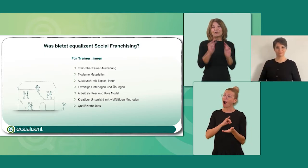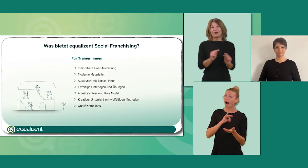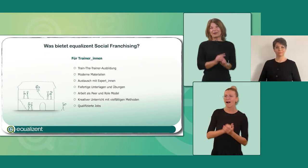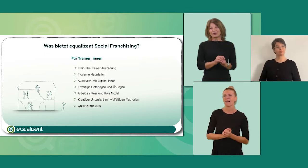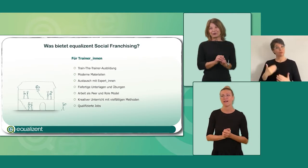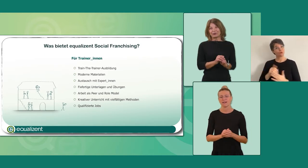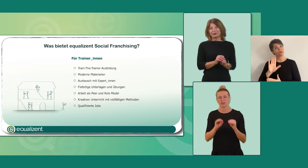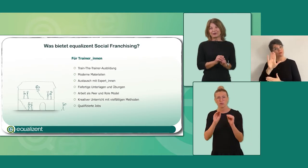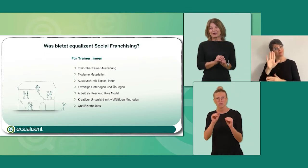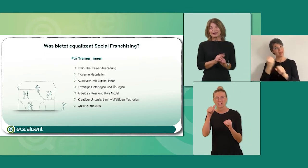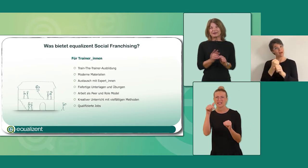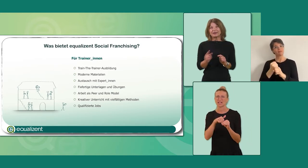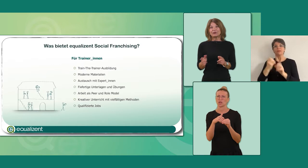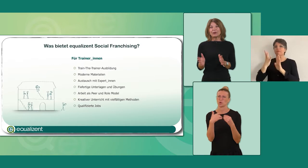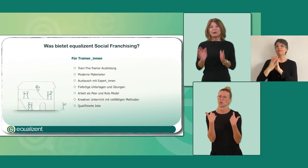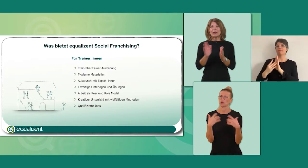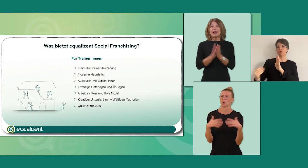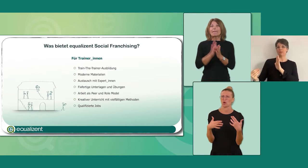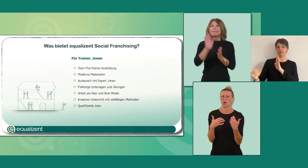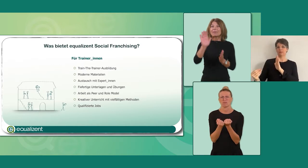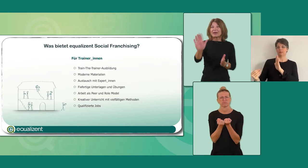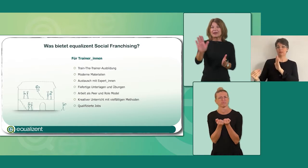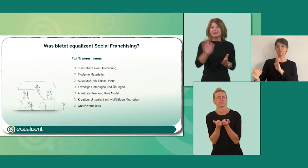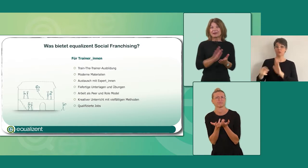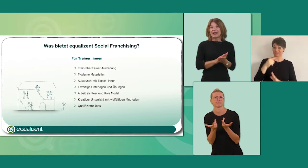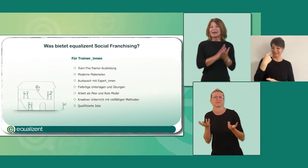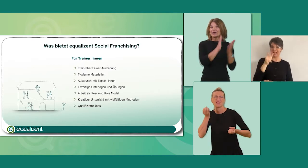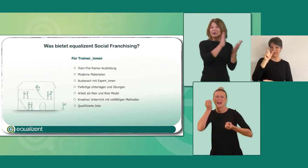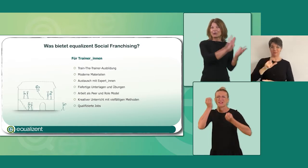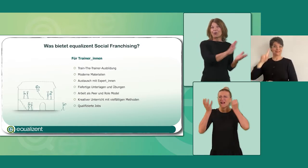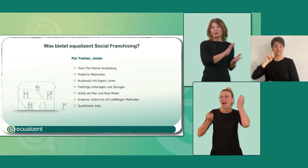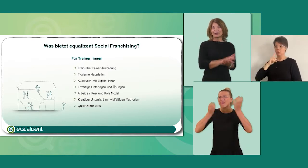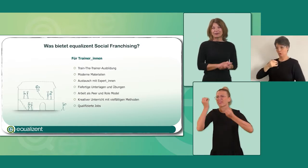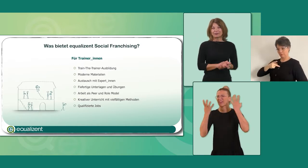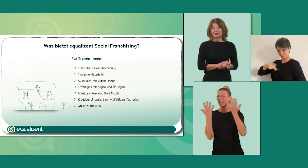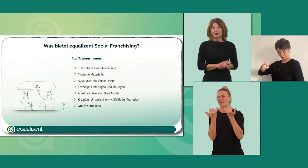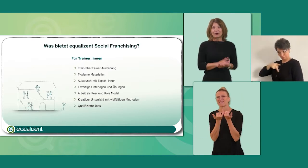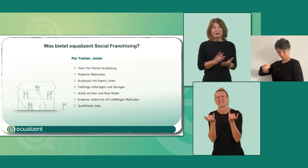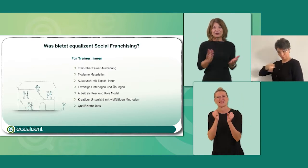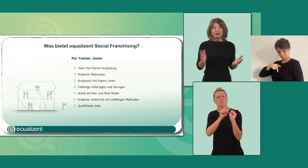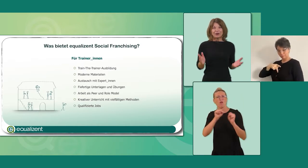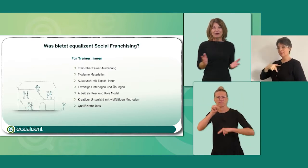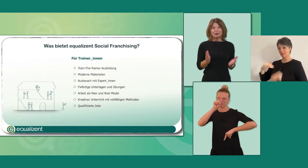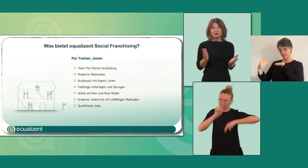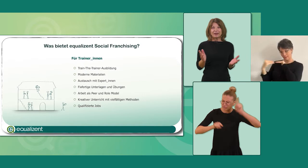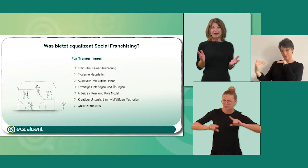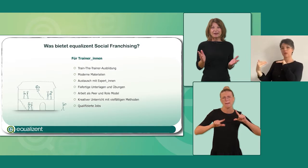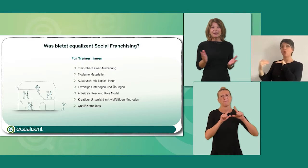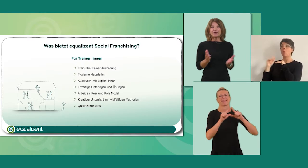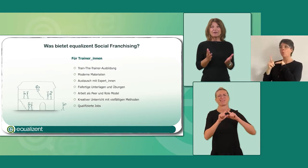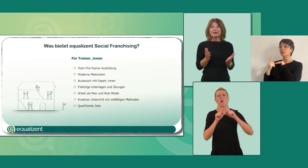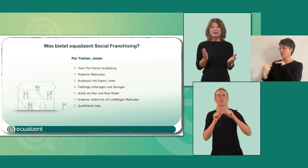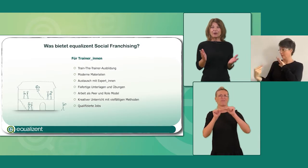hat Vorbildfunktion. Sie sind sowohl Peer als auch Role Model und Sie können den